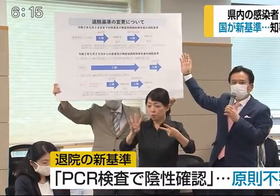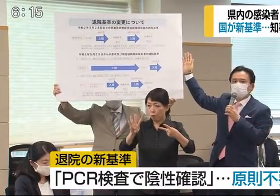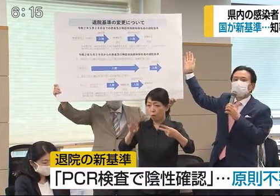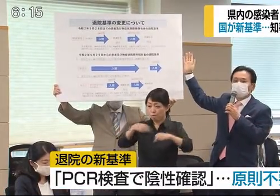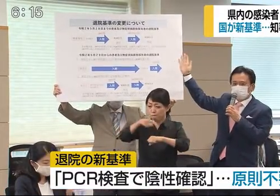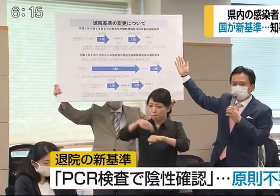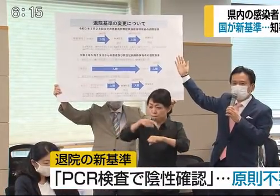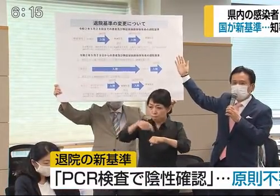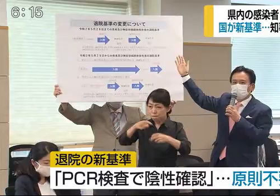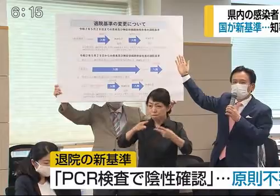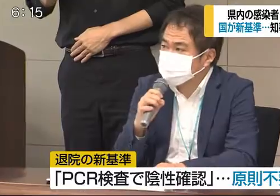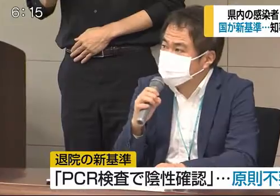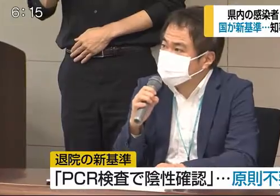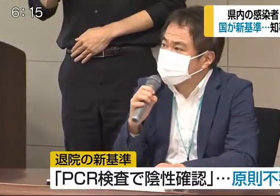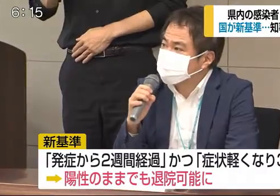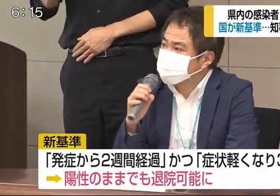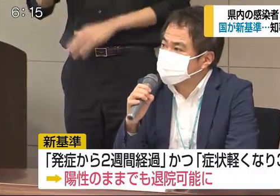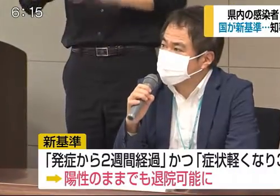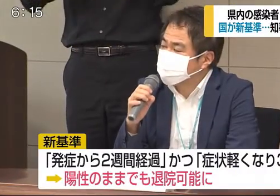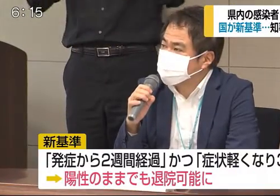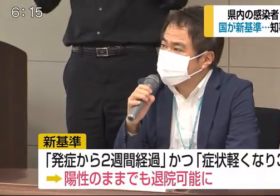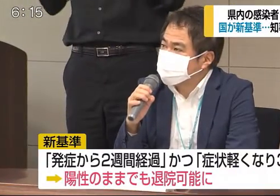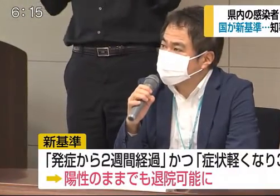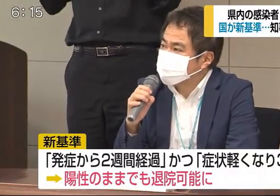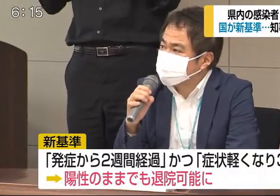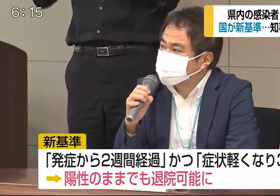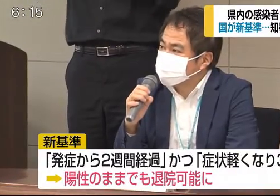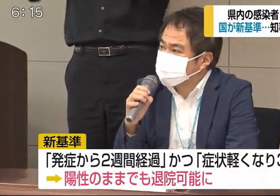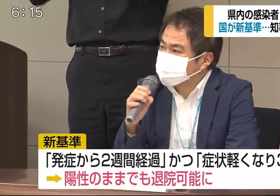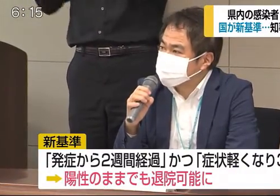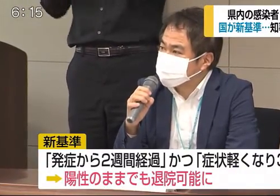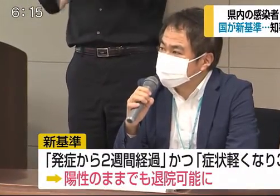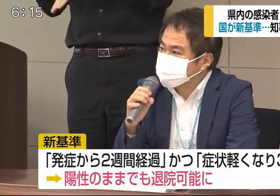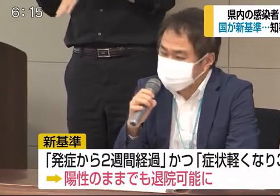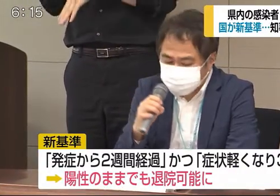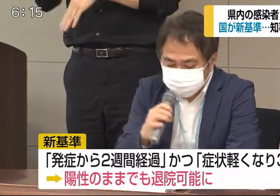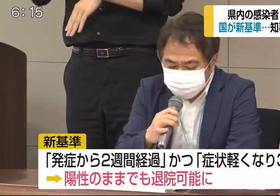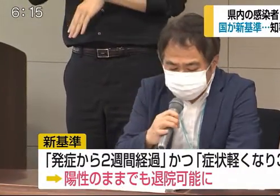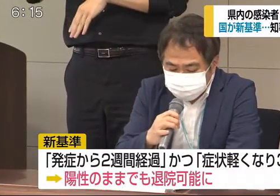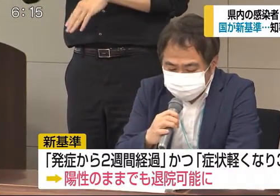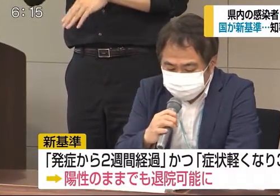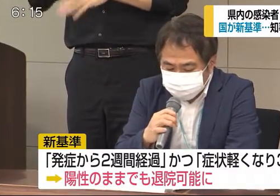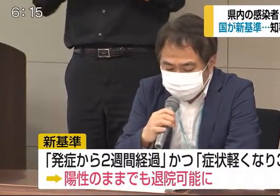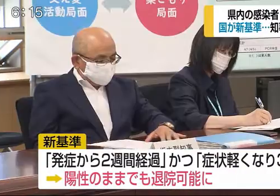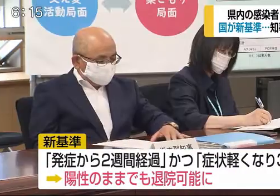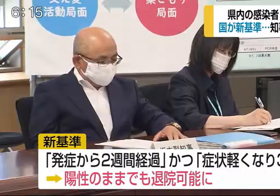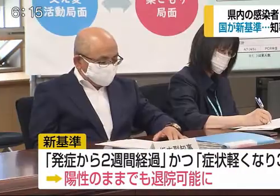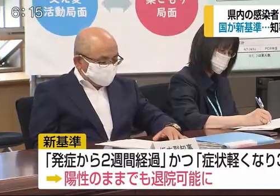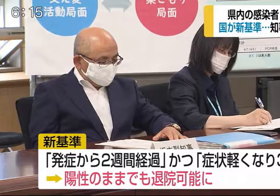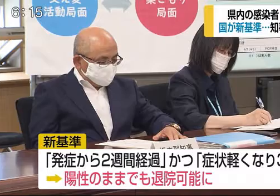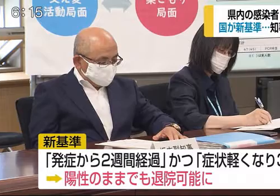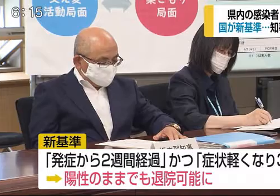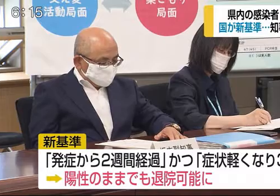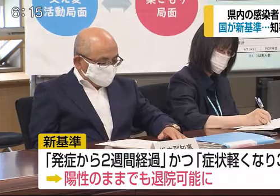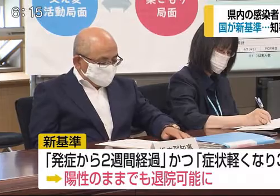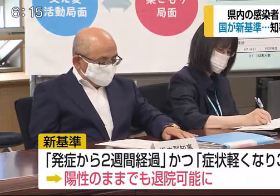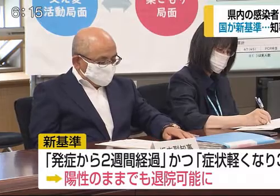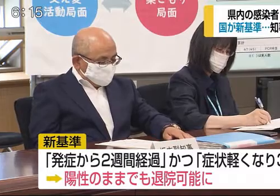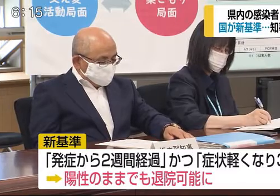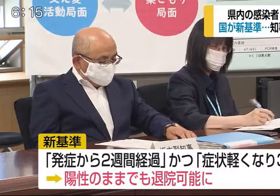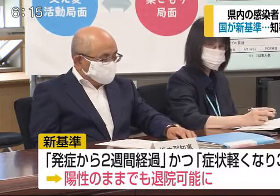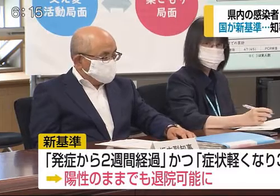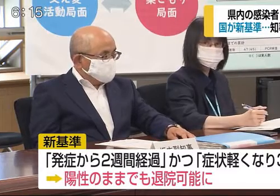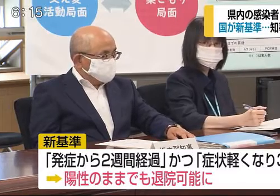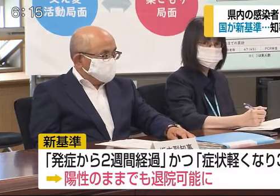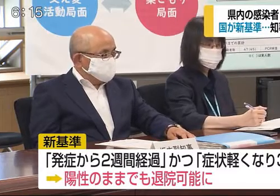り、発症から2週間が経過し、かつ症状が軽くなってから3日過ぎれば、陽性のままでも退院できるよう